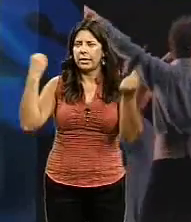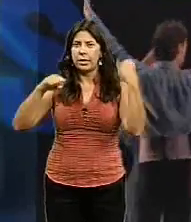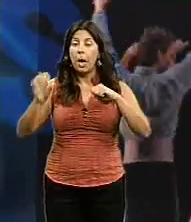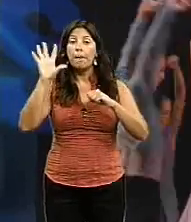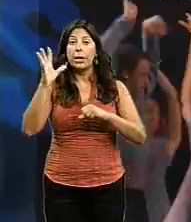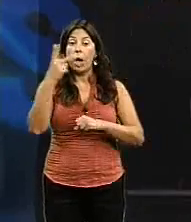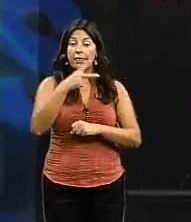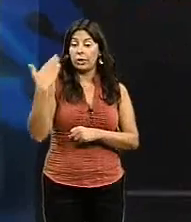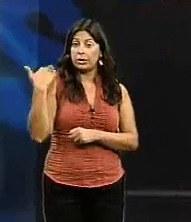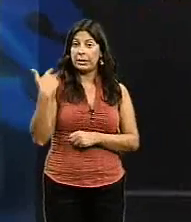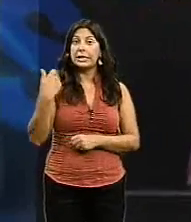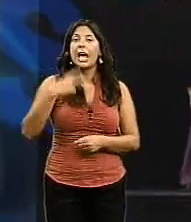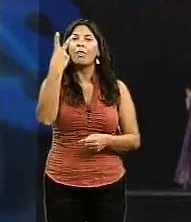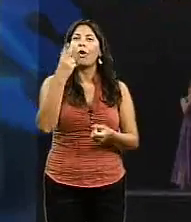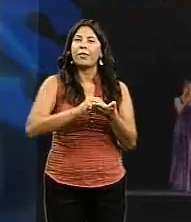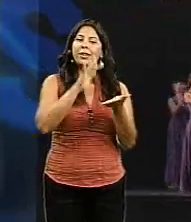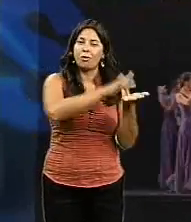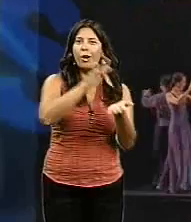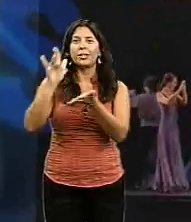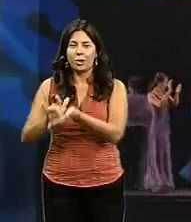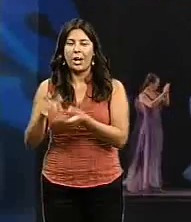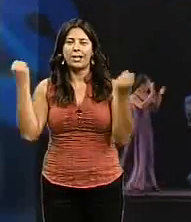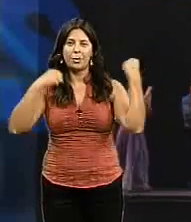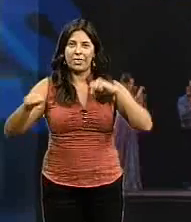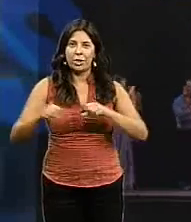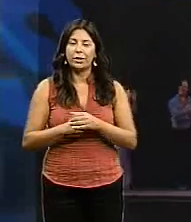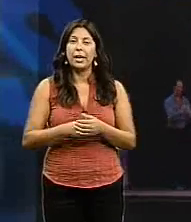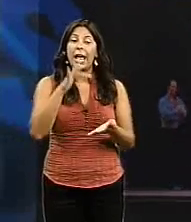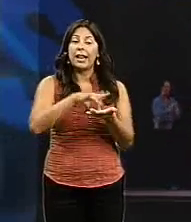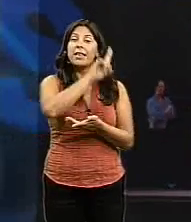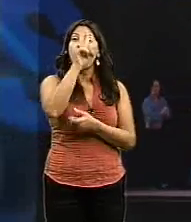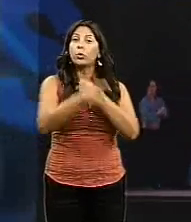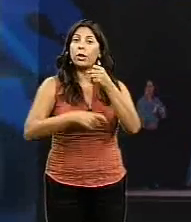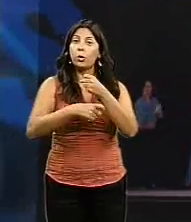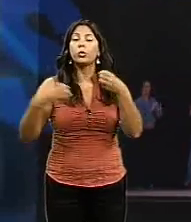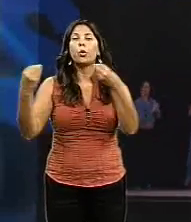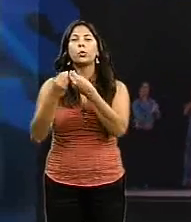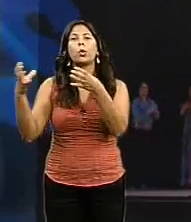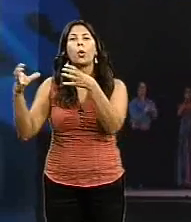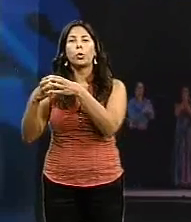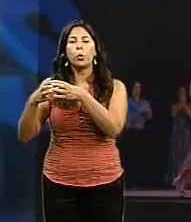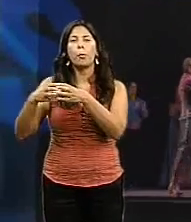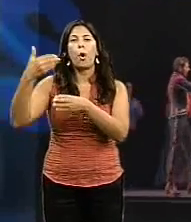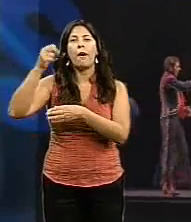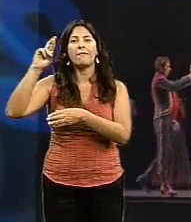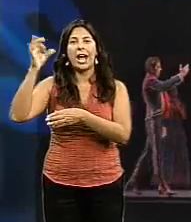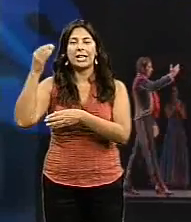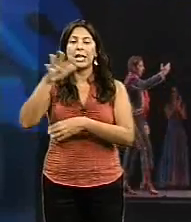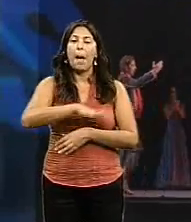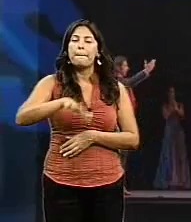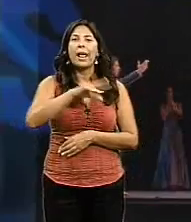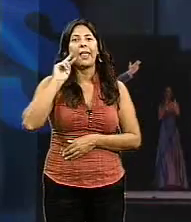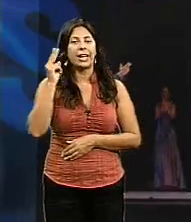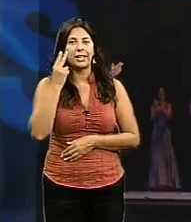un par de semanas ha realizado dos actuaciones. El 1 de agosto bailó con el grupo de Sara Varas en la Plaza de la Catedral. Juana la